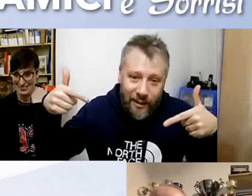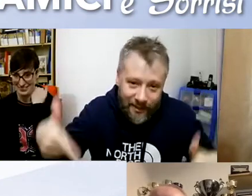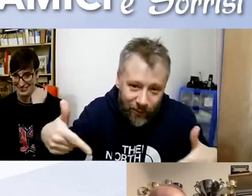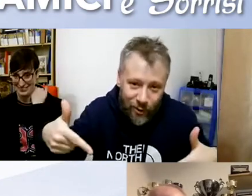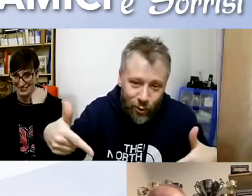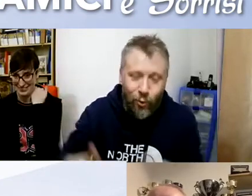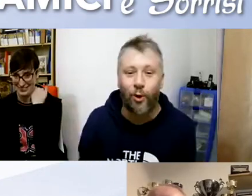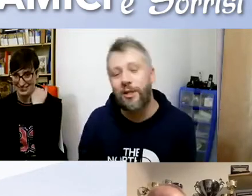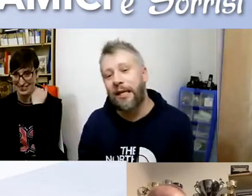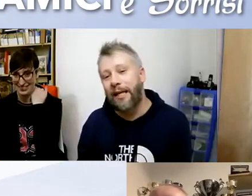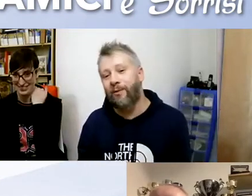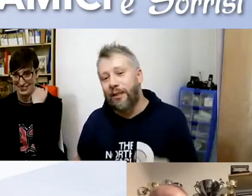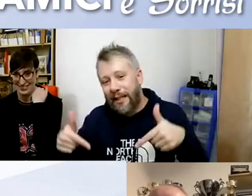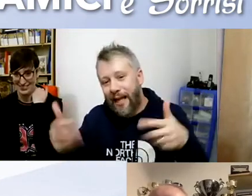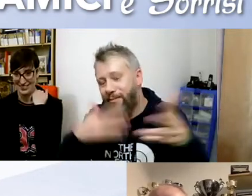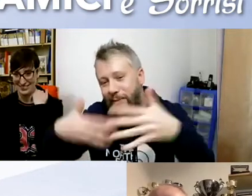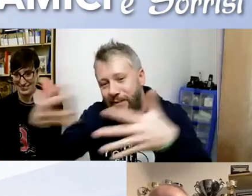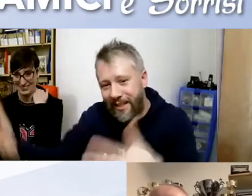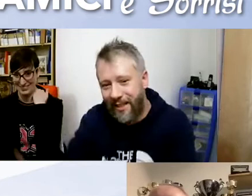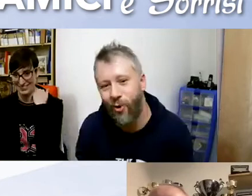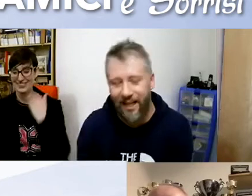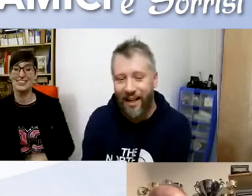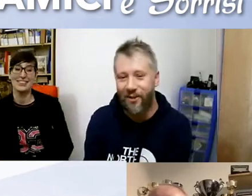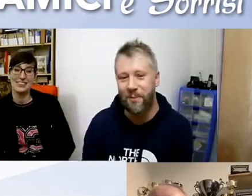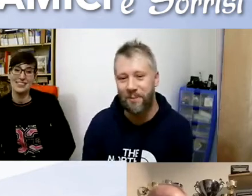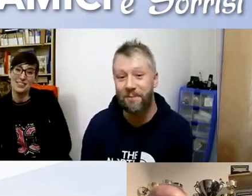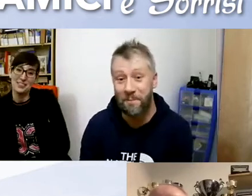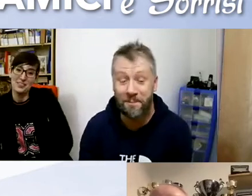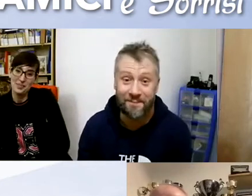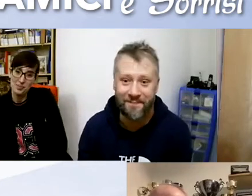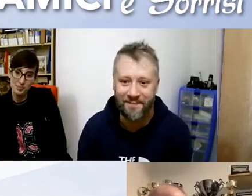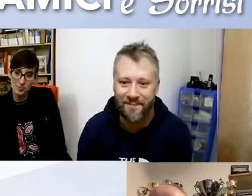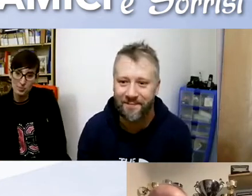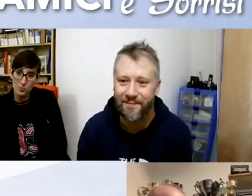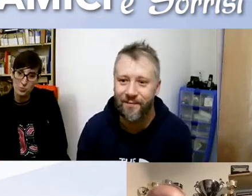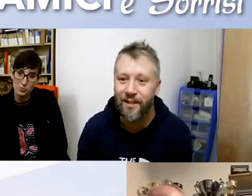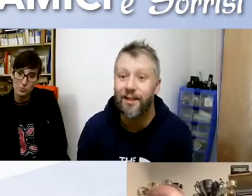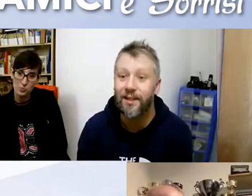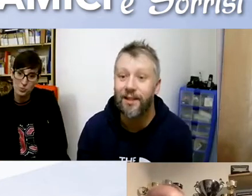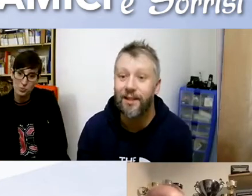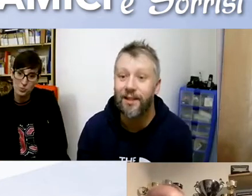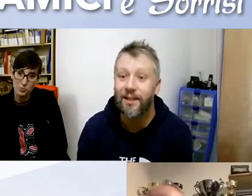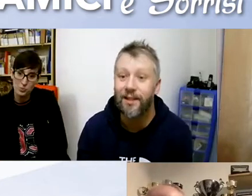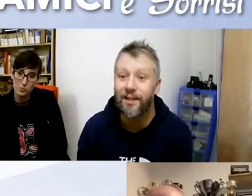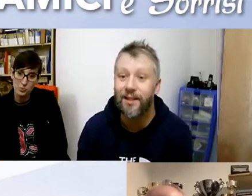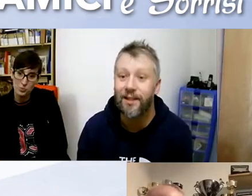Vuol dire ti faccio un culo così, vuol dire tutta serie di cose. Ti regalo un pallone.